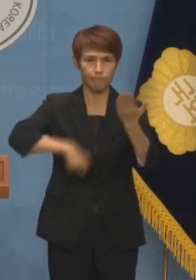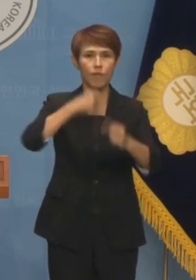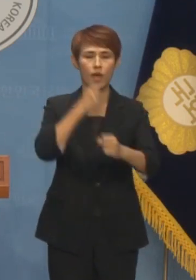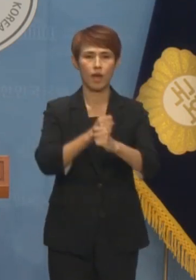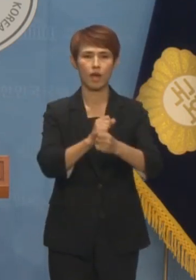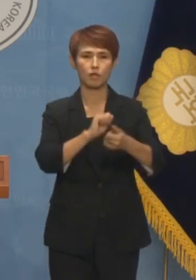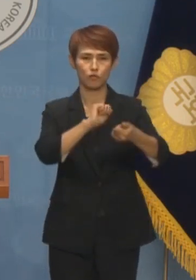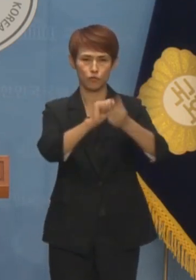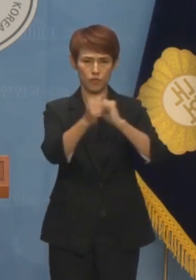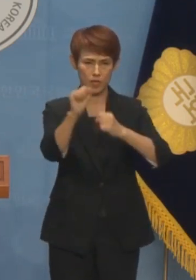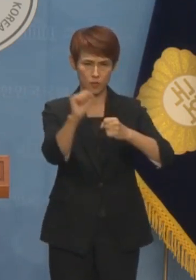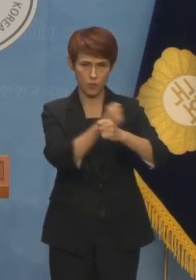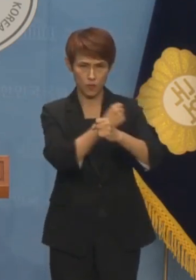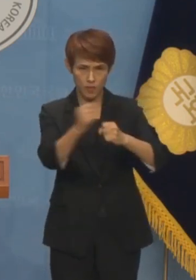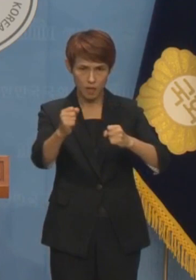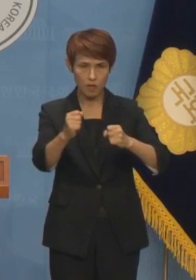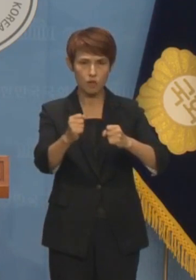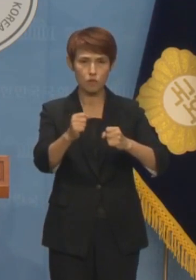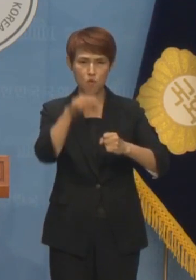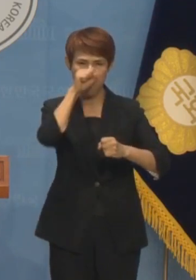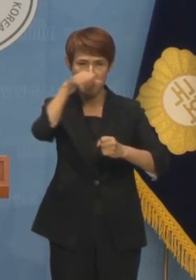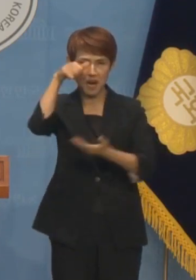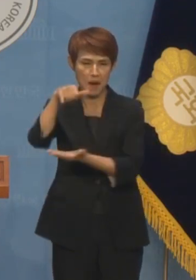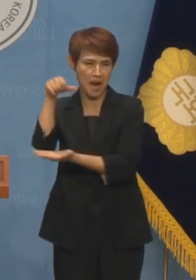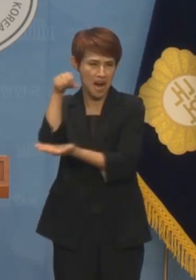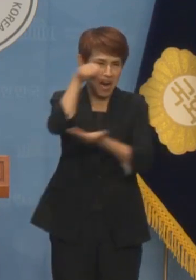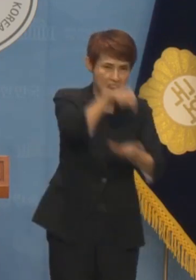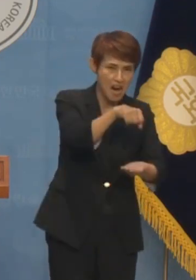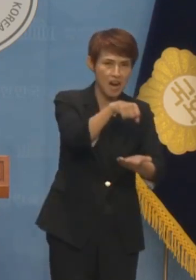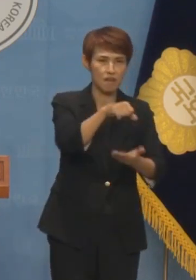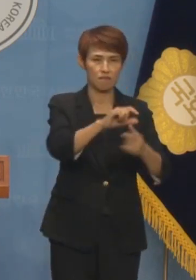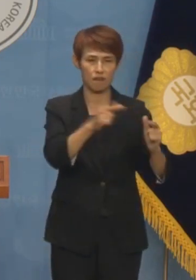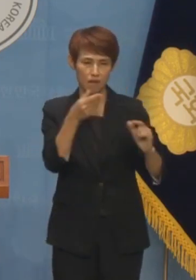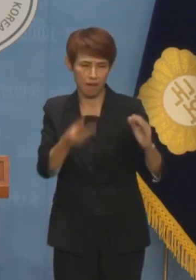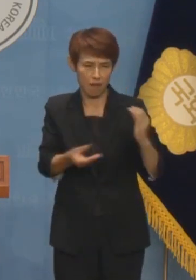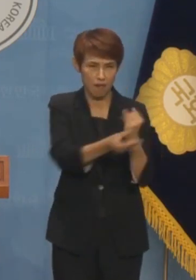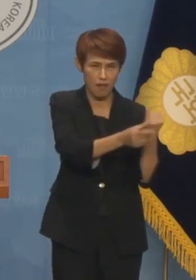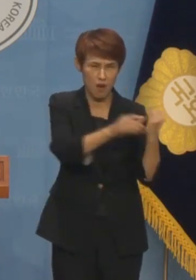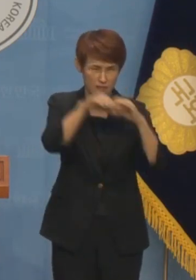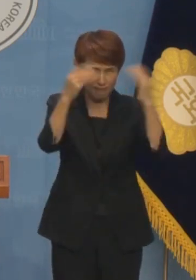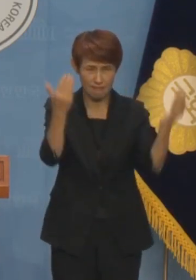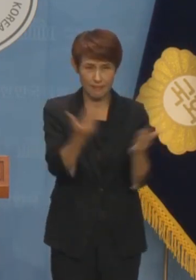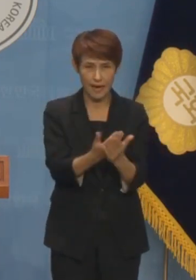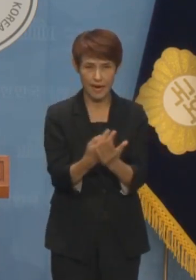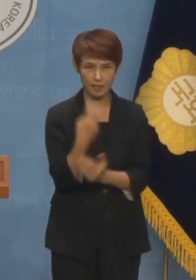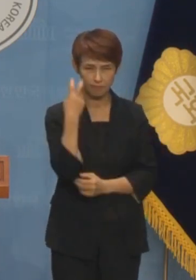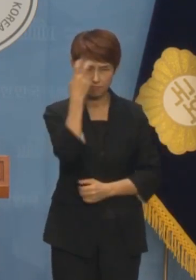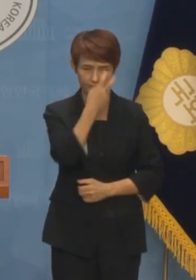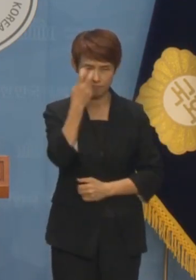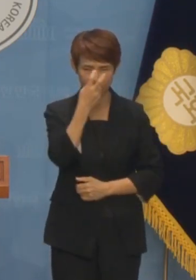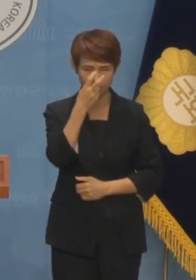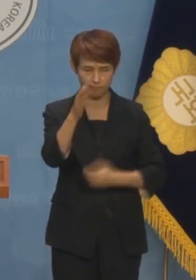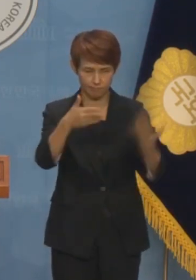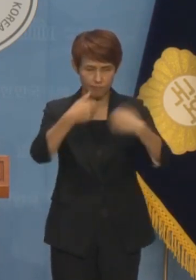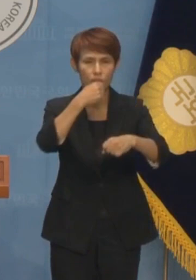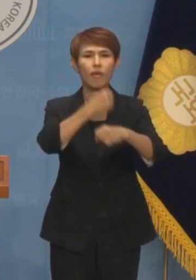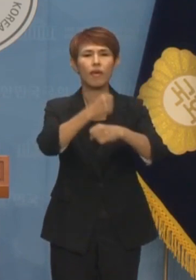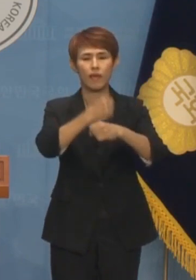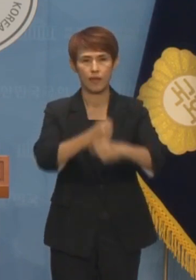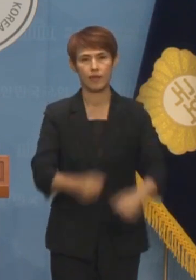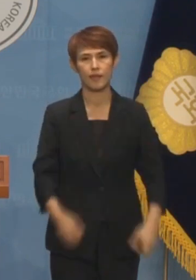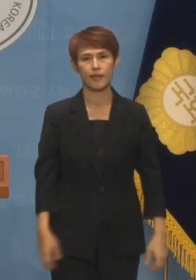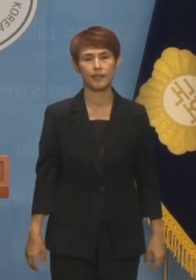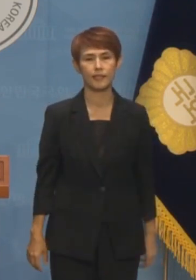조작 혐의, 명품백, 뇌물수수 등 모든 의혹을 철저히 규명하겠습니다.